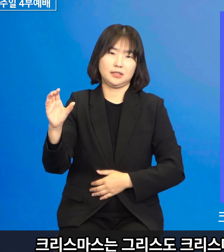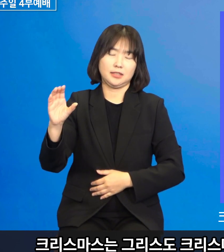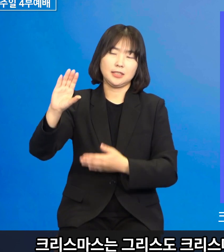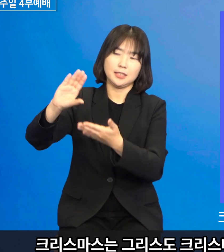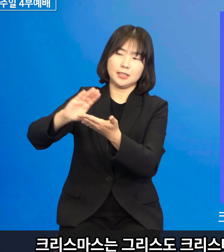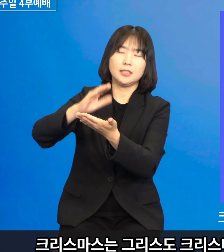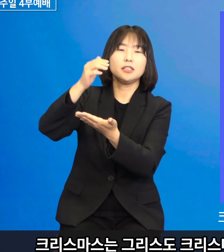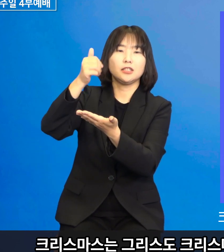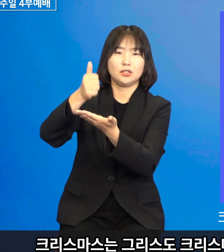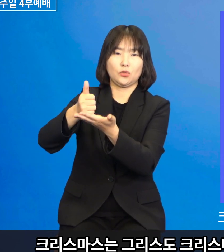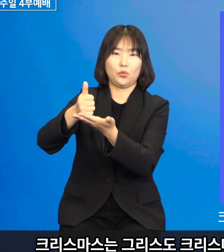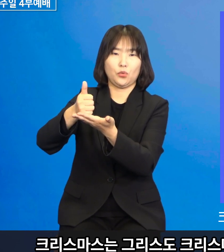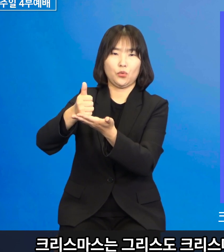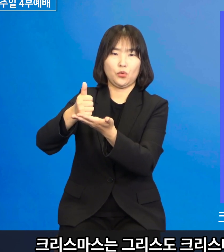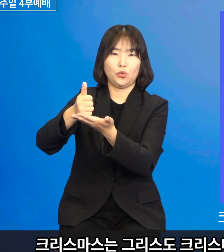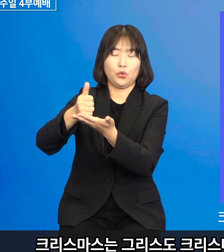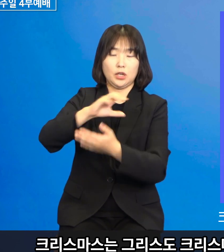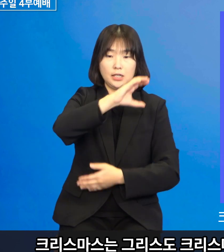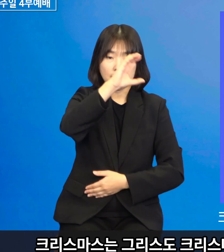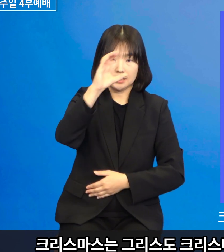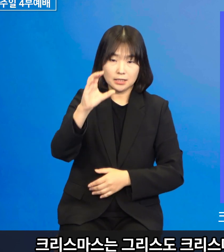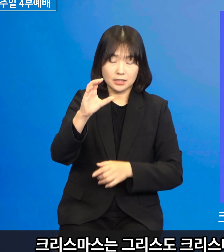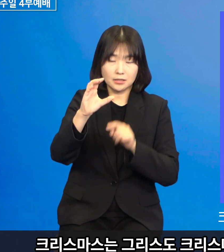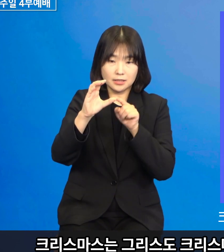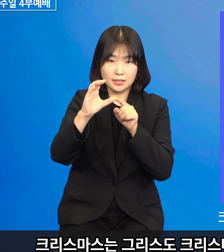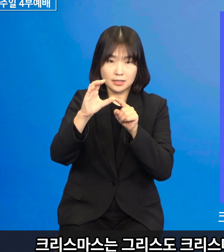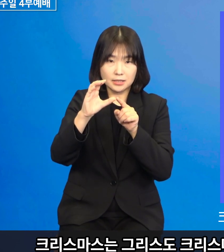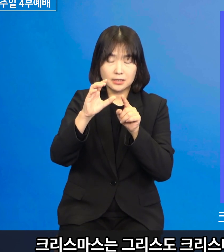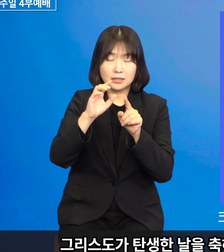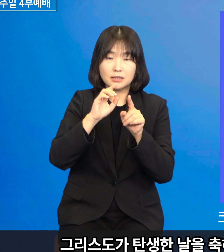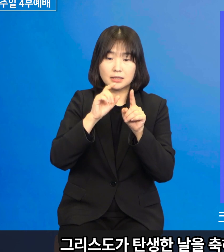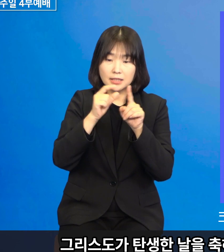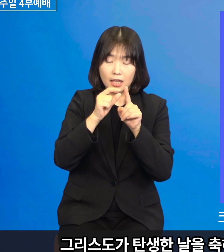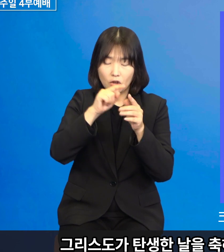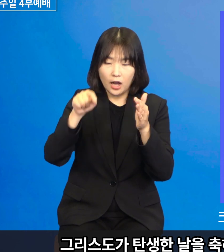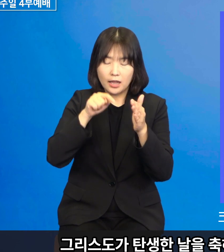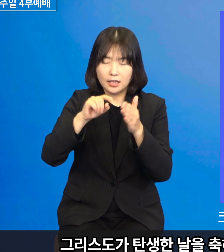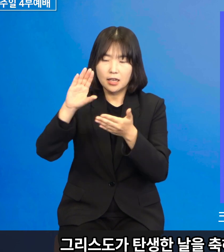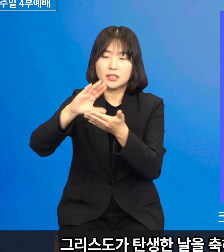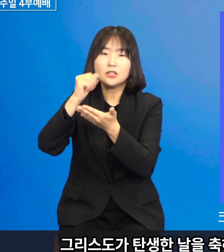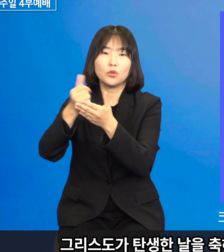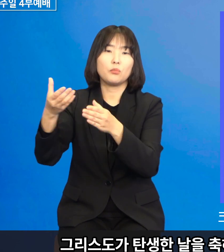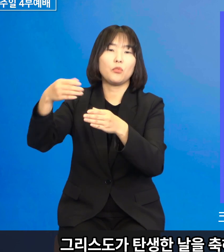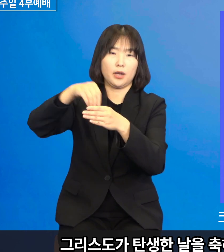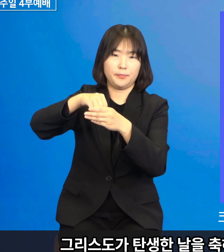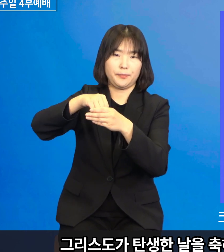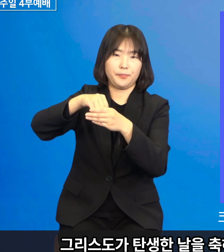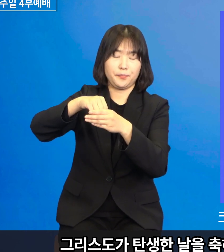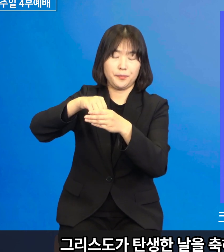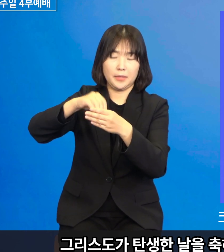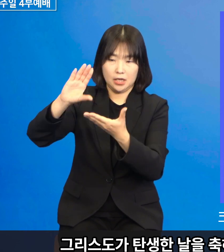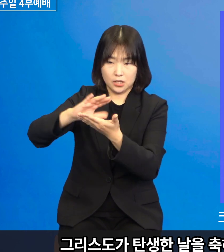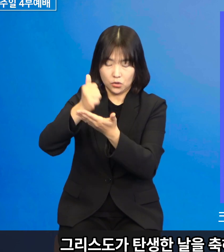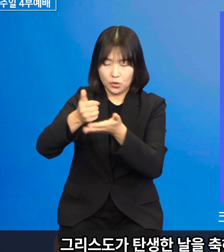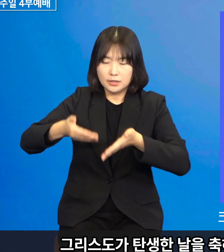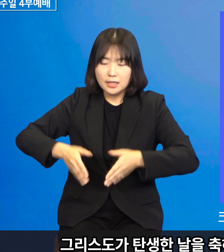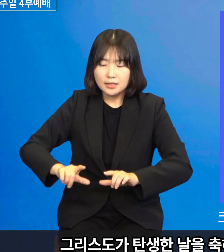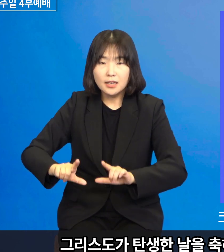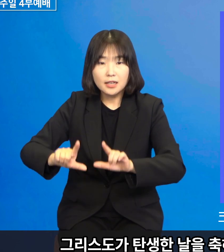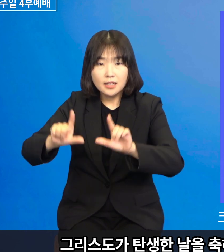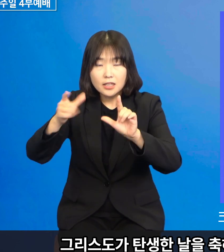그리스도, 크리스마스 안에 크라이스트가 담겨 있거든요. 그리스도가 탄생한 날을 축하한